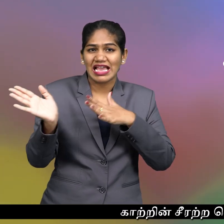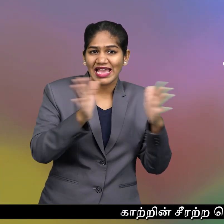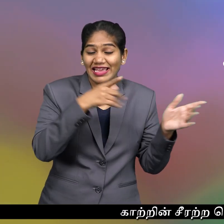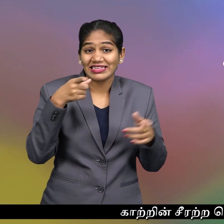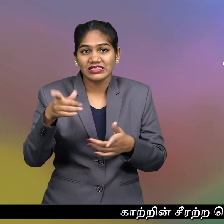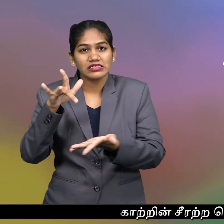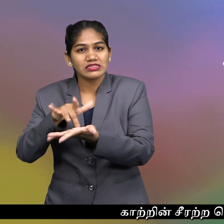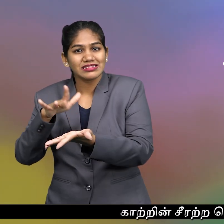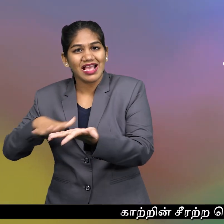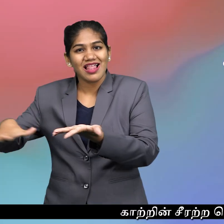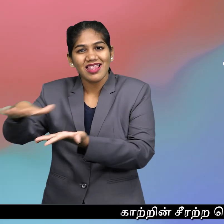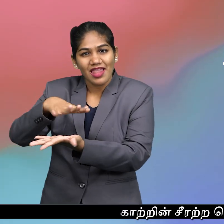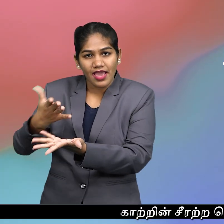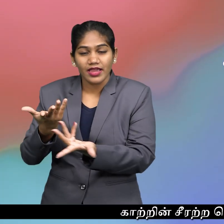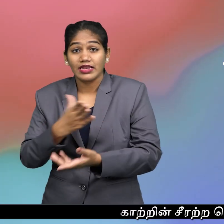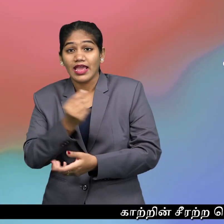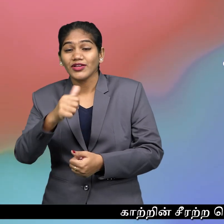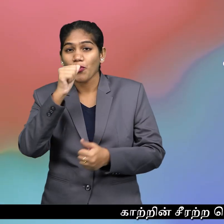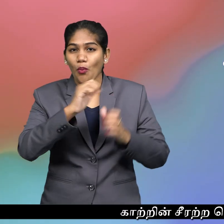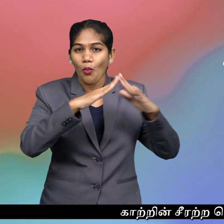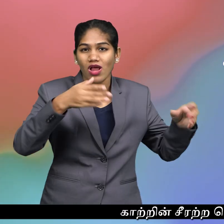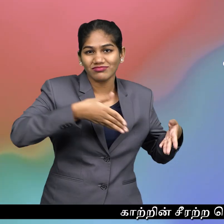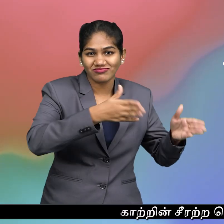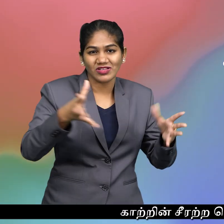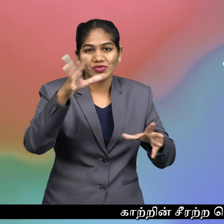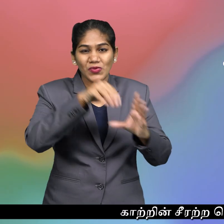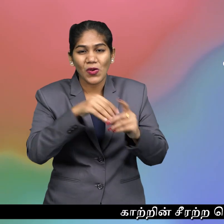காற்றின் சீரற்ற வெப்பம் வெப்ப காற்றை ஏற்படுத்துகிறது.